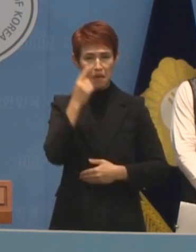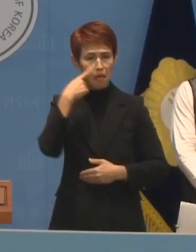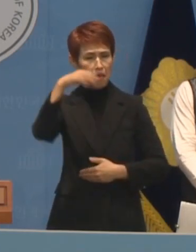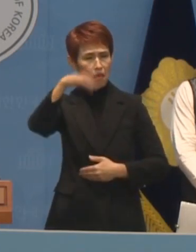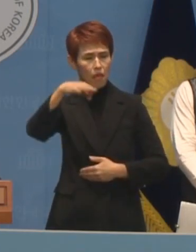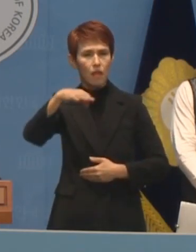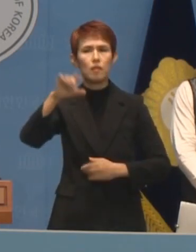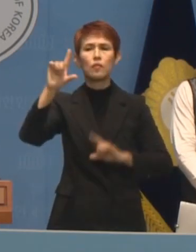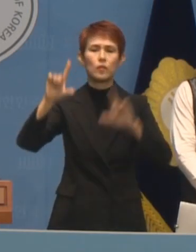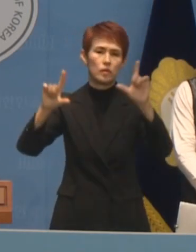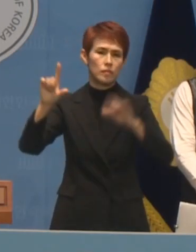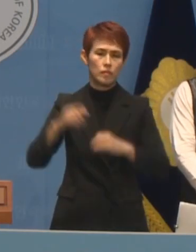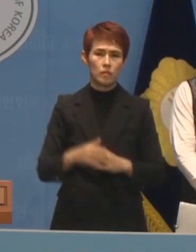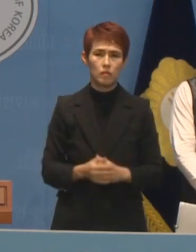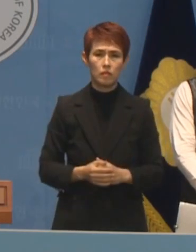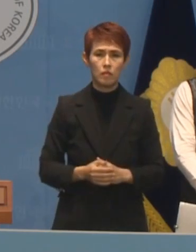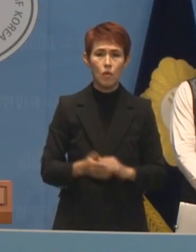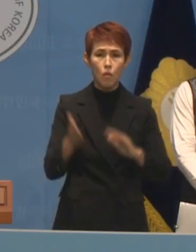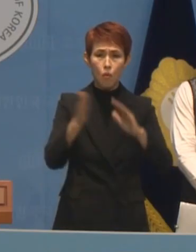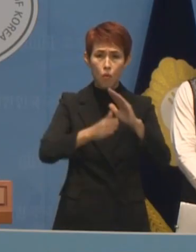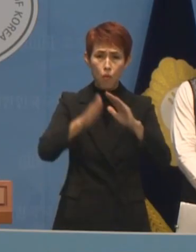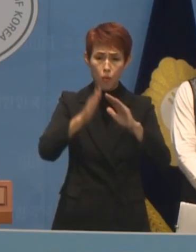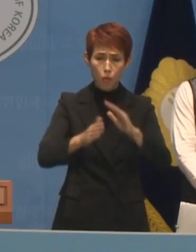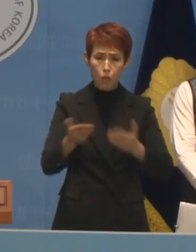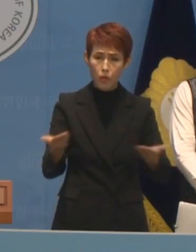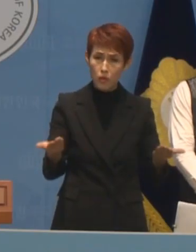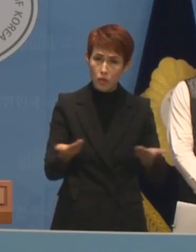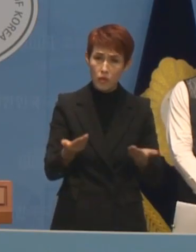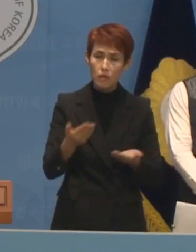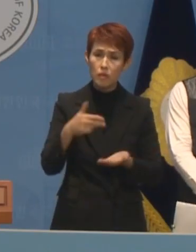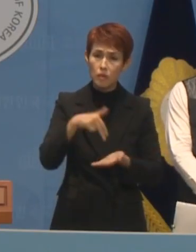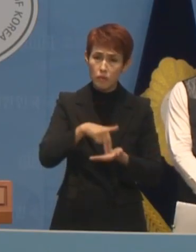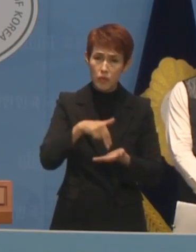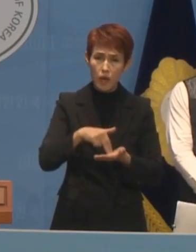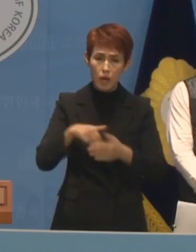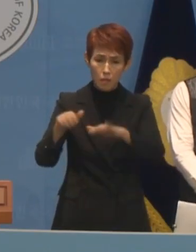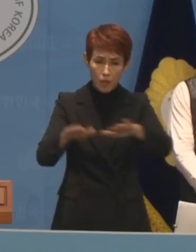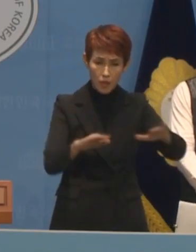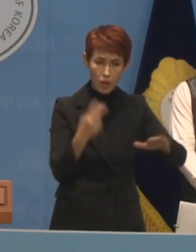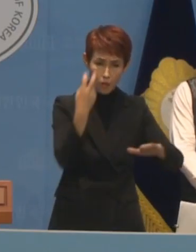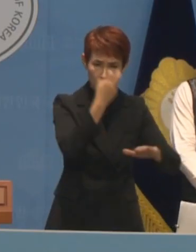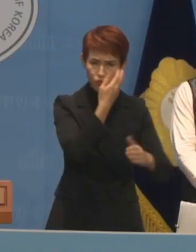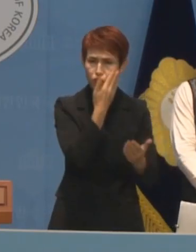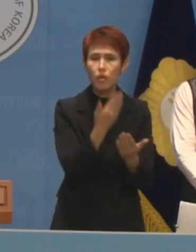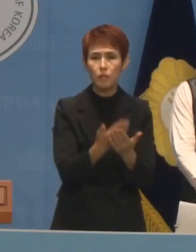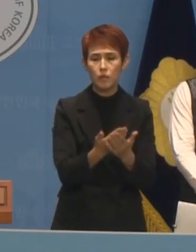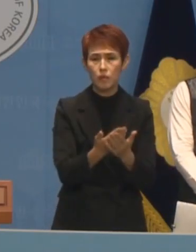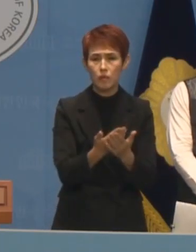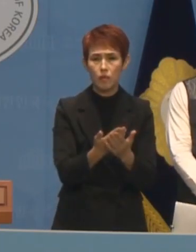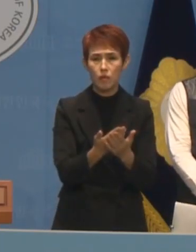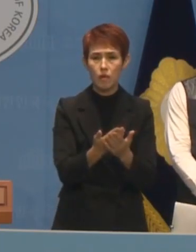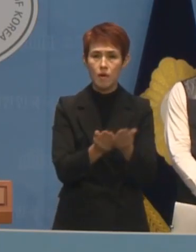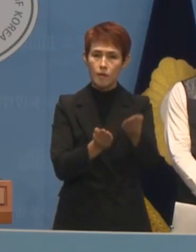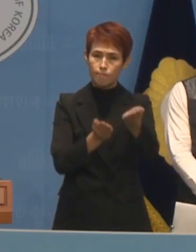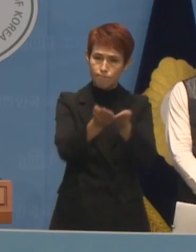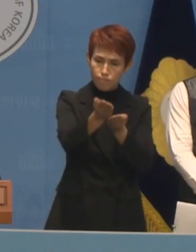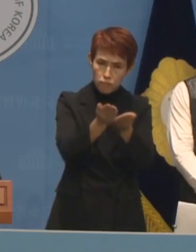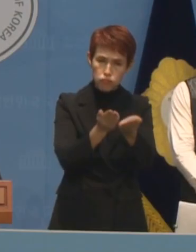것입니다. 공공성의 영역에 있어서 항만 보안은 중요합니다. 여객과 운수